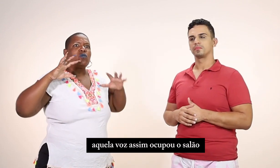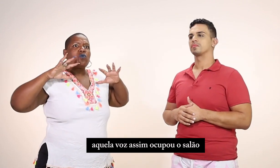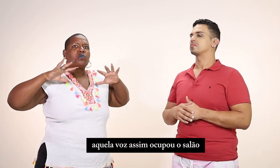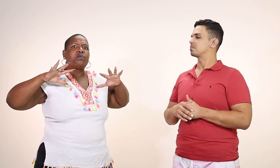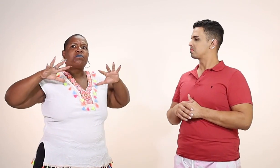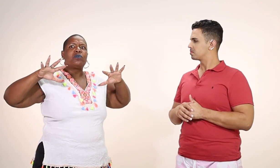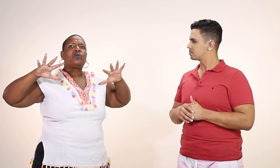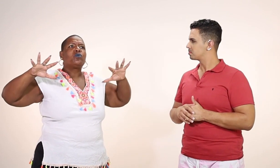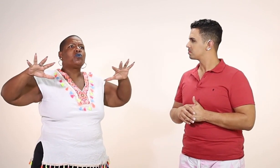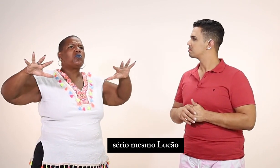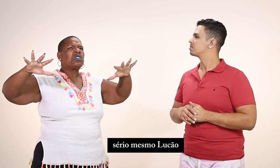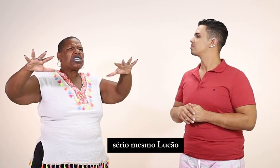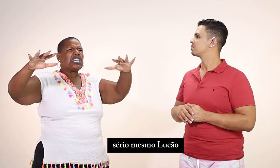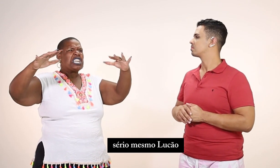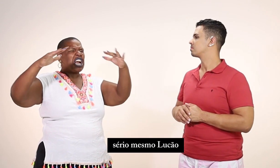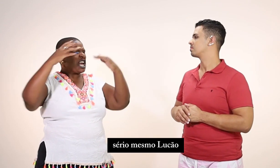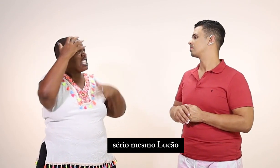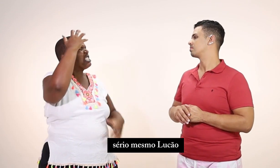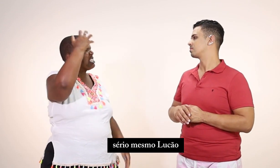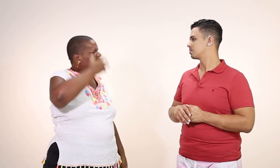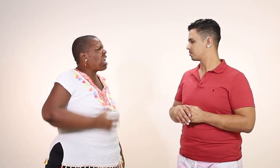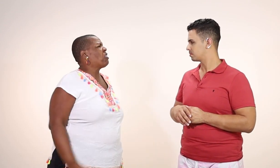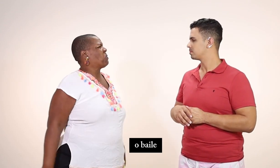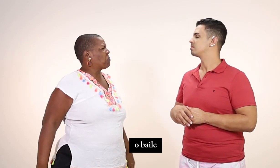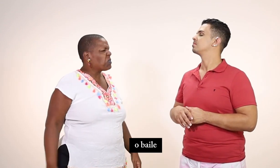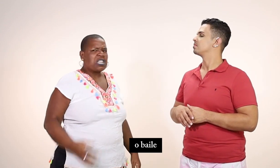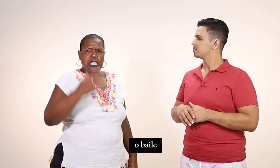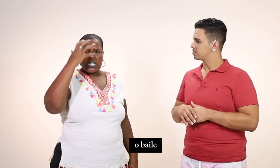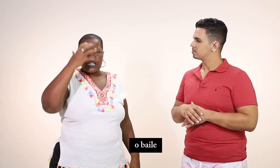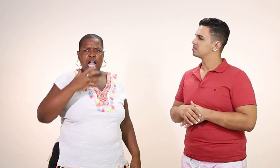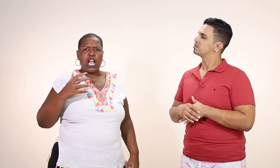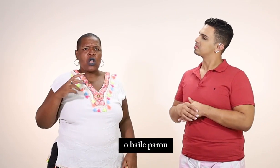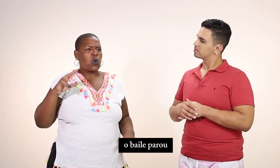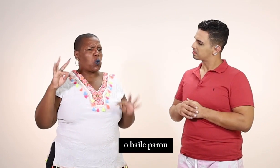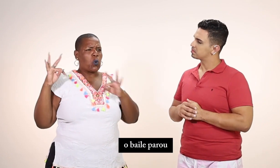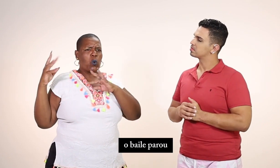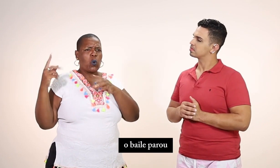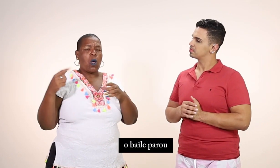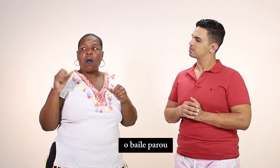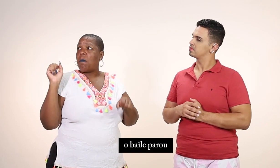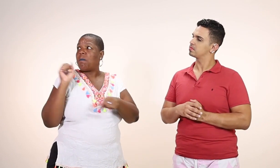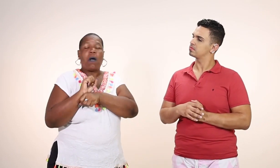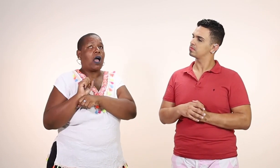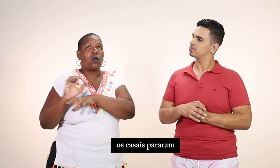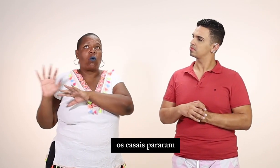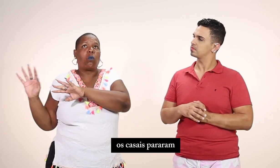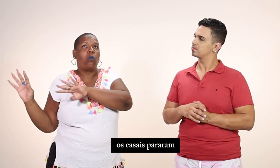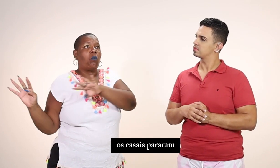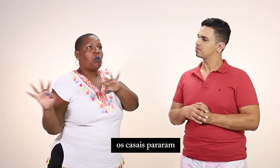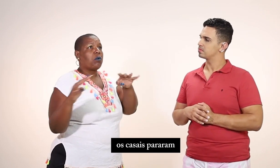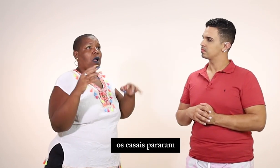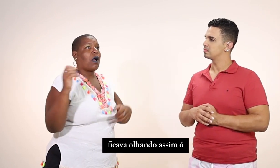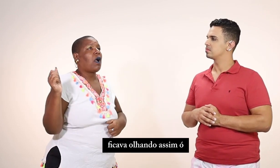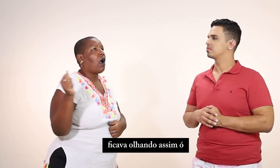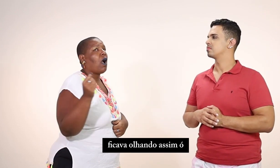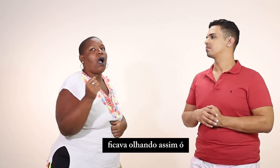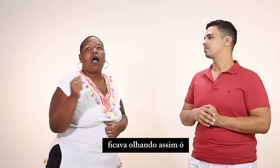salão. Sério mesmo, Lucão, o baile parou. Os casais pararam e ficavam olhando assim,